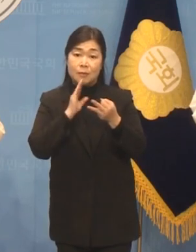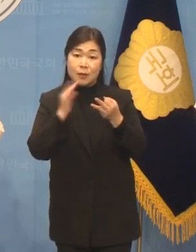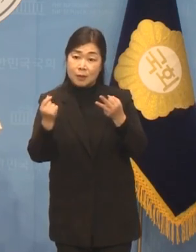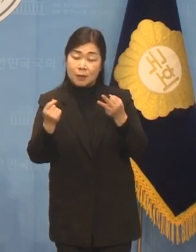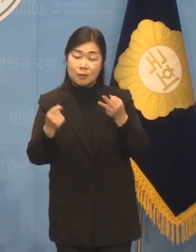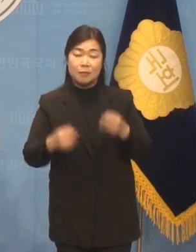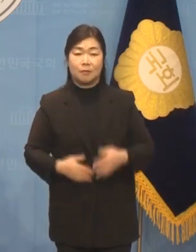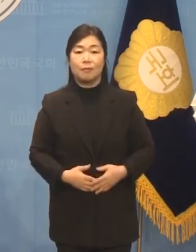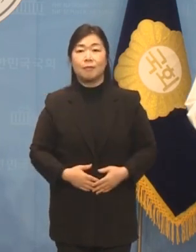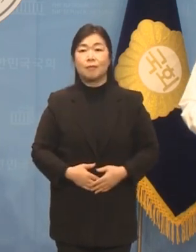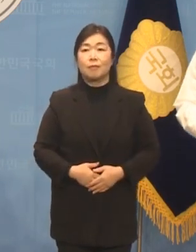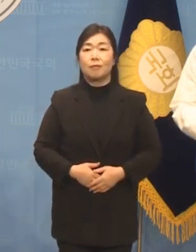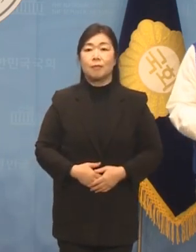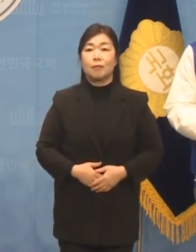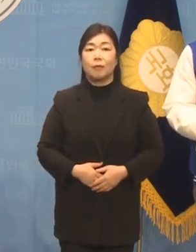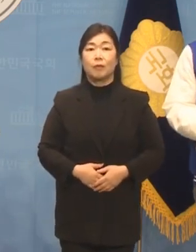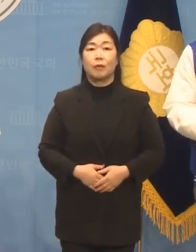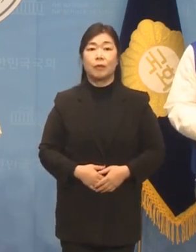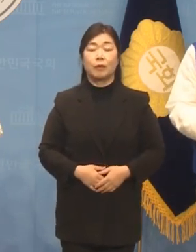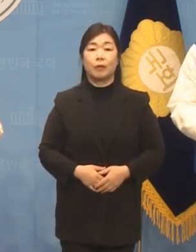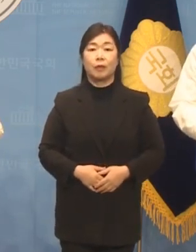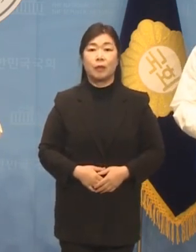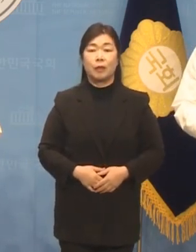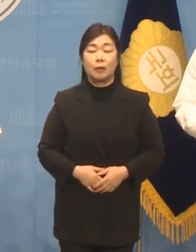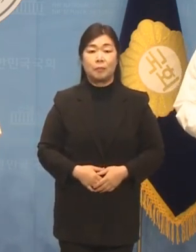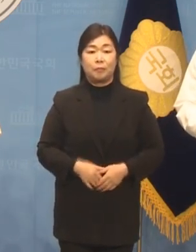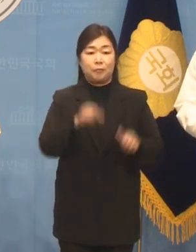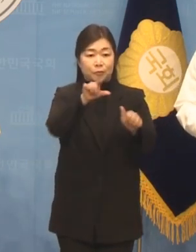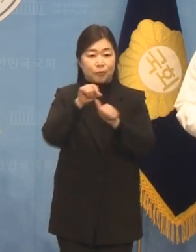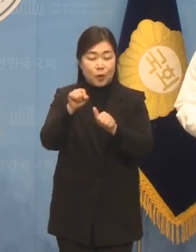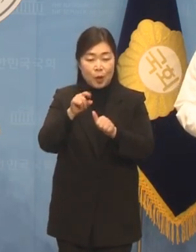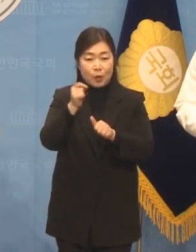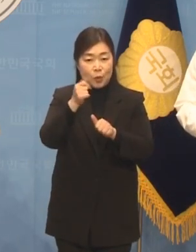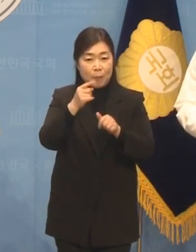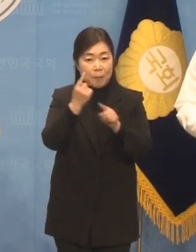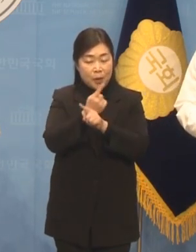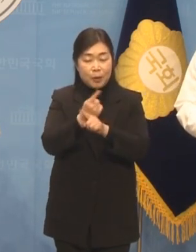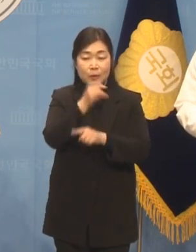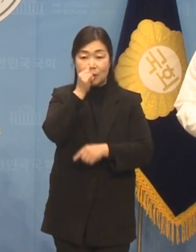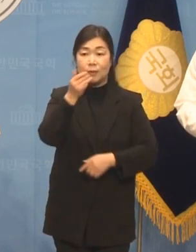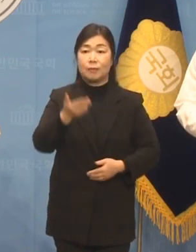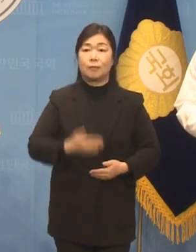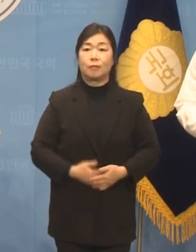13번째시죠? 네. 이제 그 착오가 약간 있었습니다.